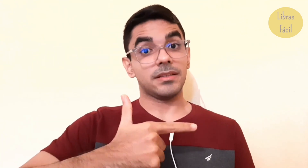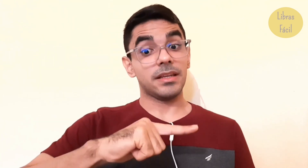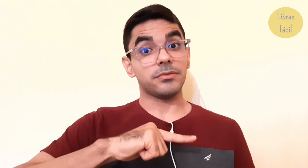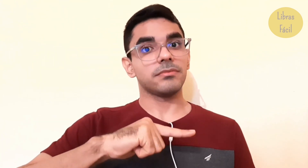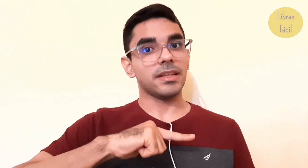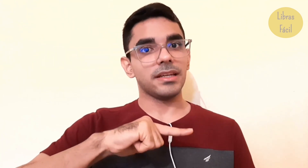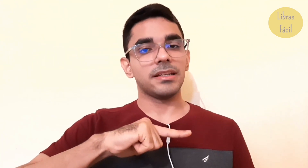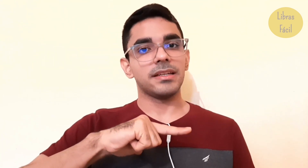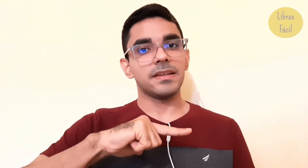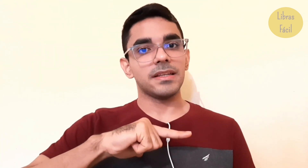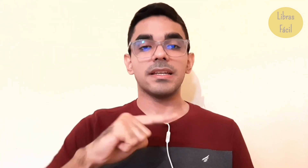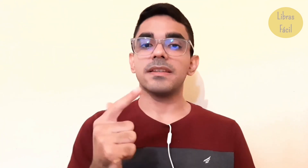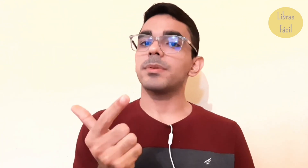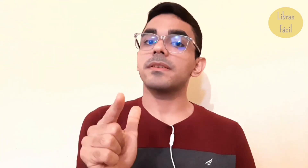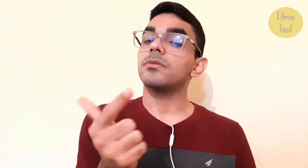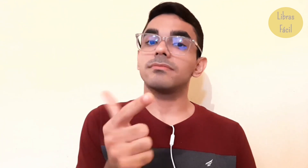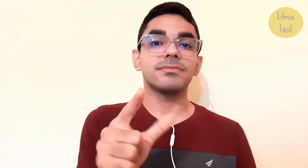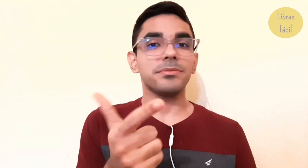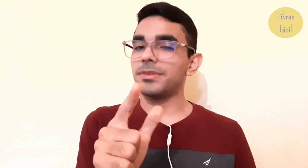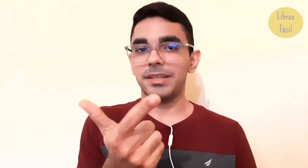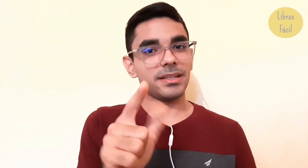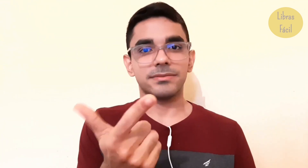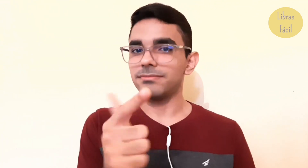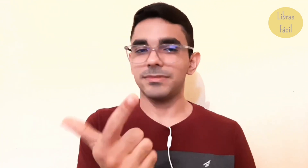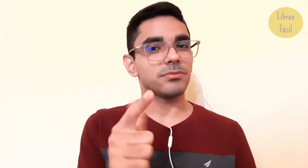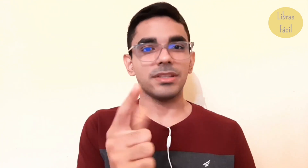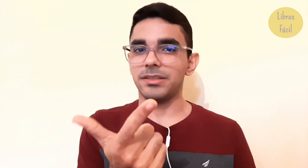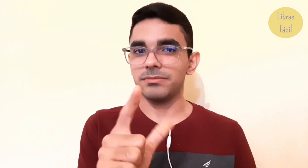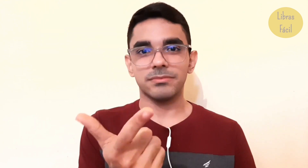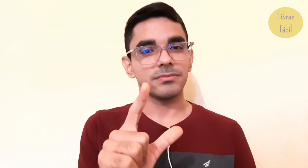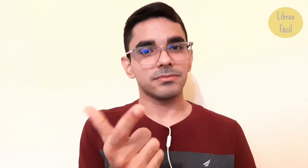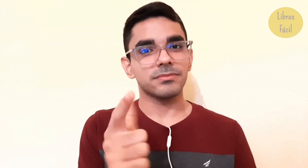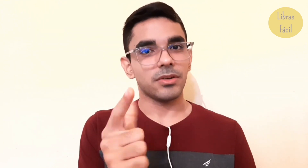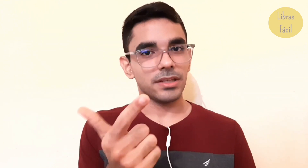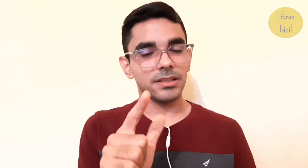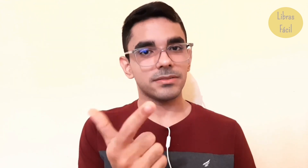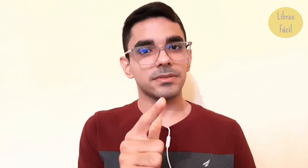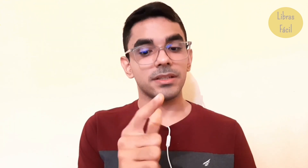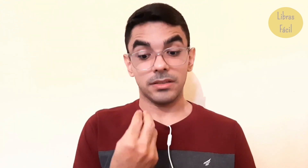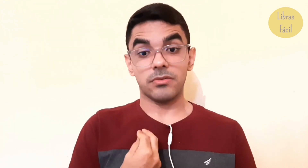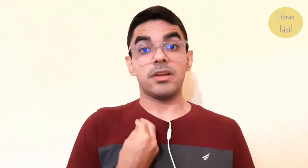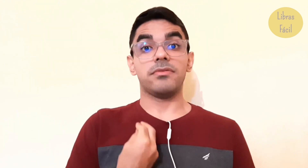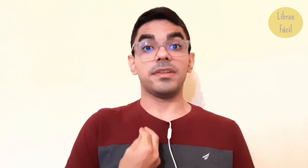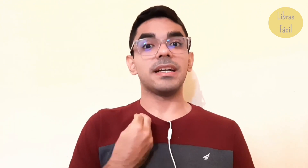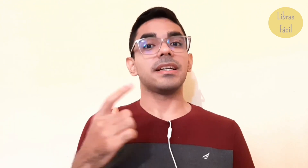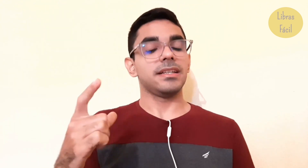tenho, ter, e essa expressão não ter, não tenho. Ok? Então, vida,